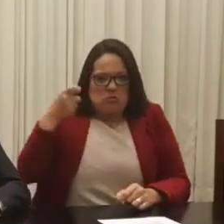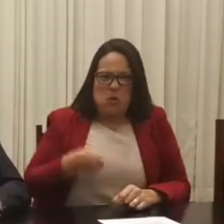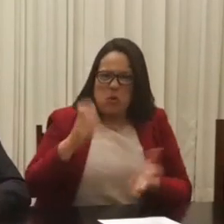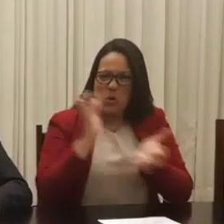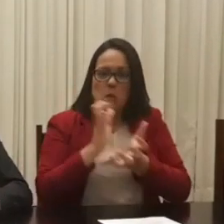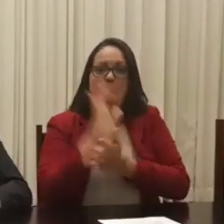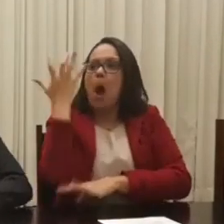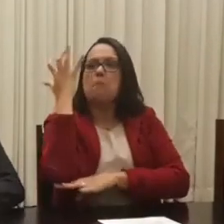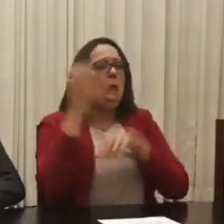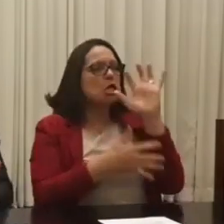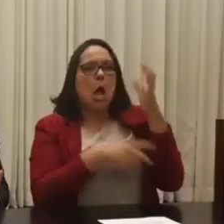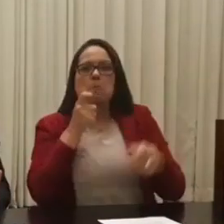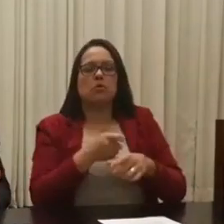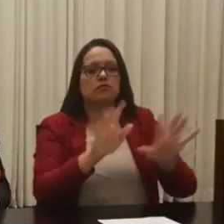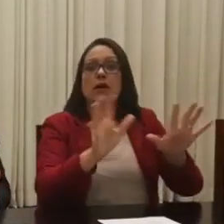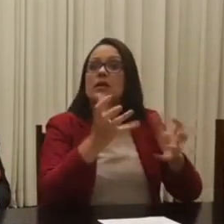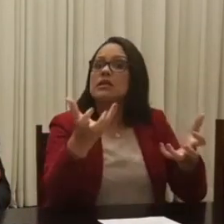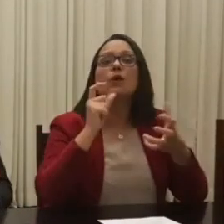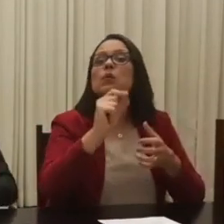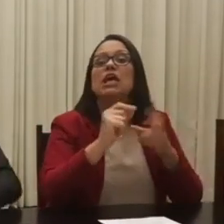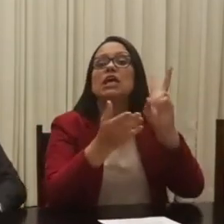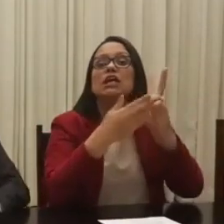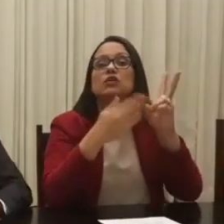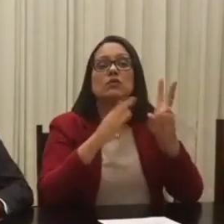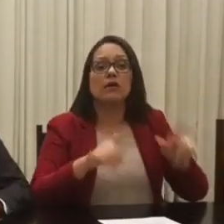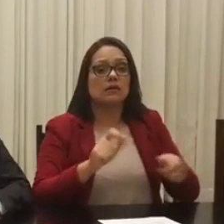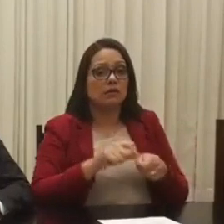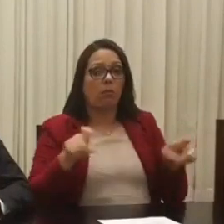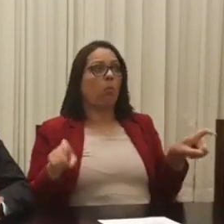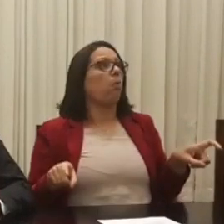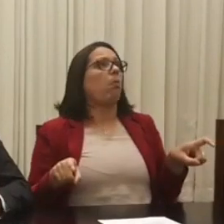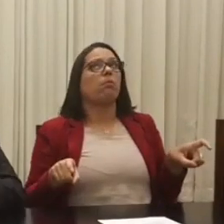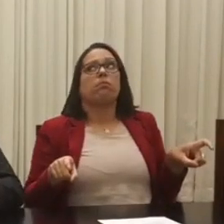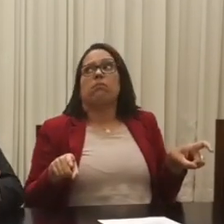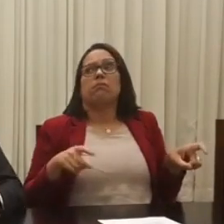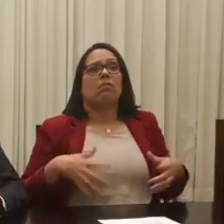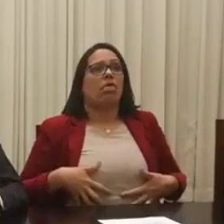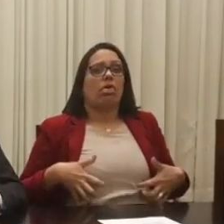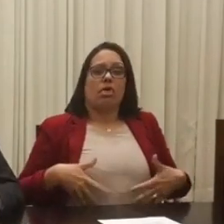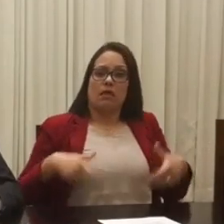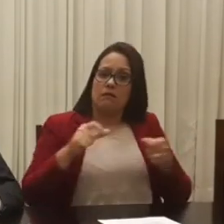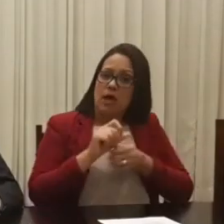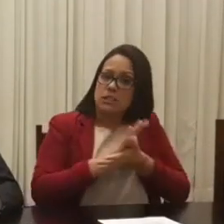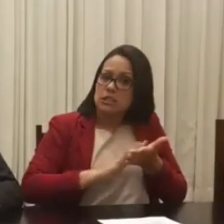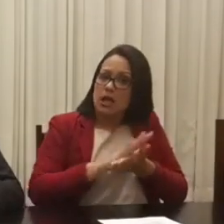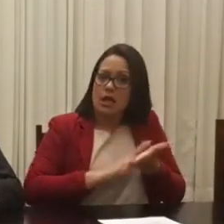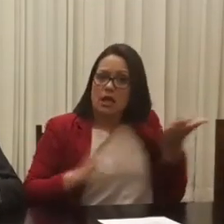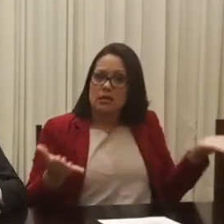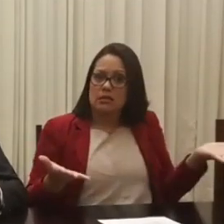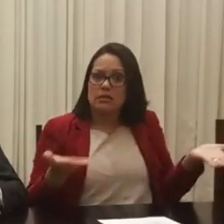gente para paletó e gravata por aí, quer que o índio fique na terra dele, né, de papo lá, olhando para cima, sem fazer nada. Como se fosse algo,